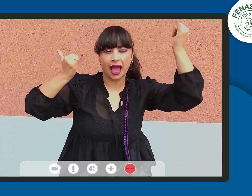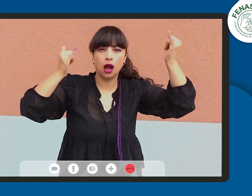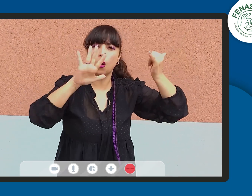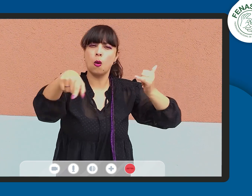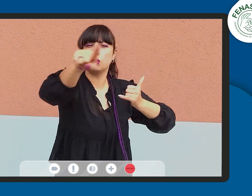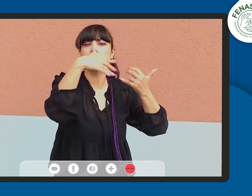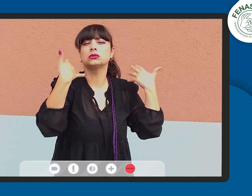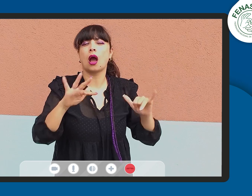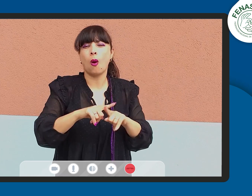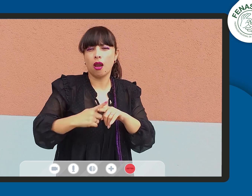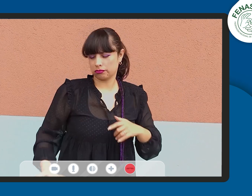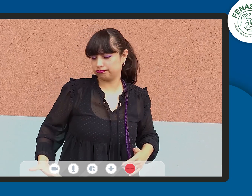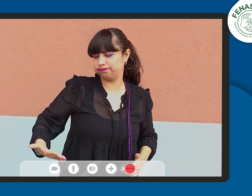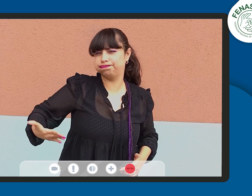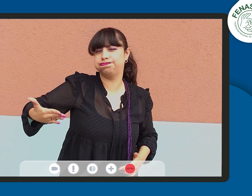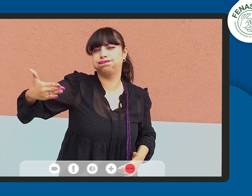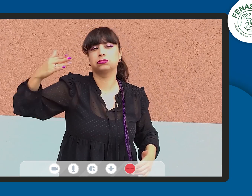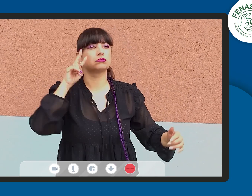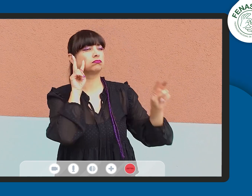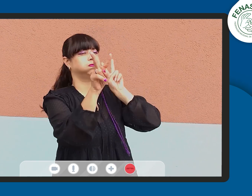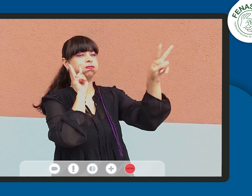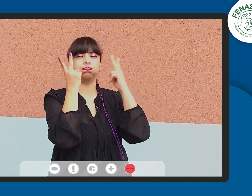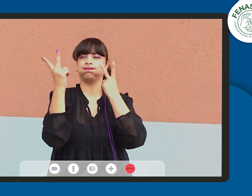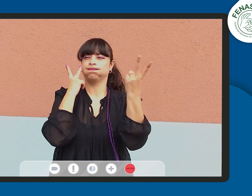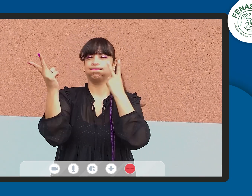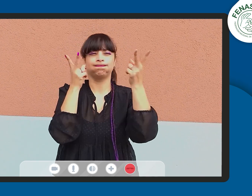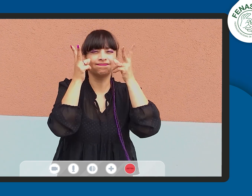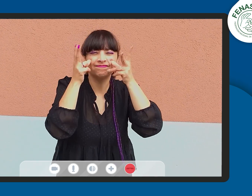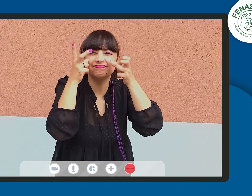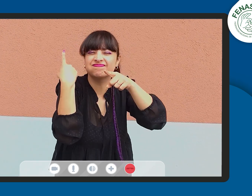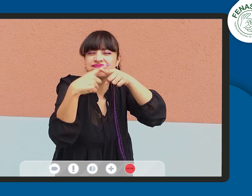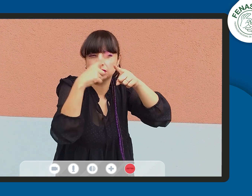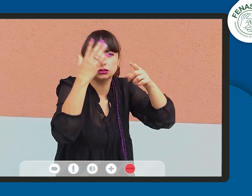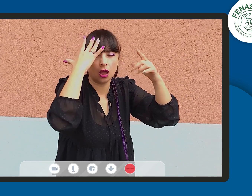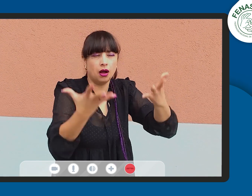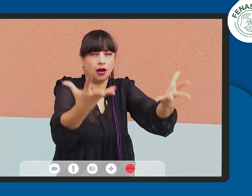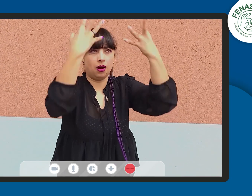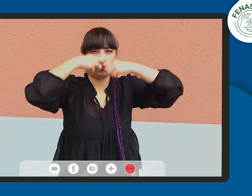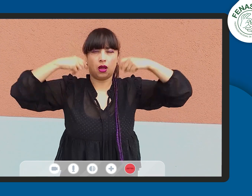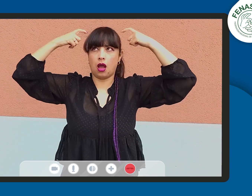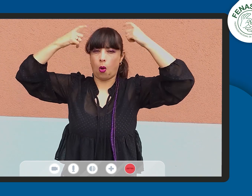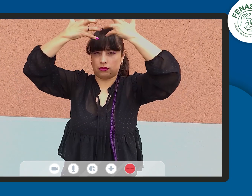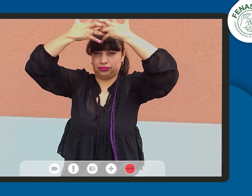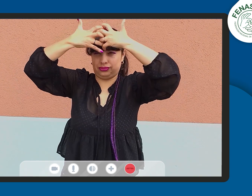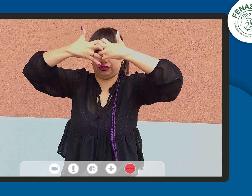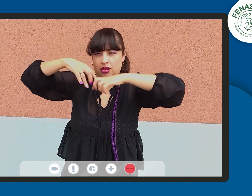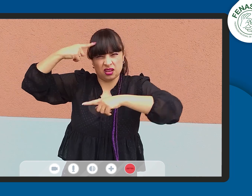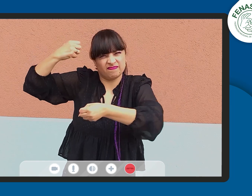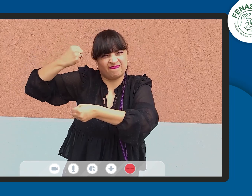Y es que ustedes han crecido percibiendo y adquiriendo conocimiento de manera visual y su mente ya lo ha procesado de esa forma